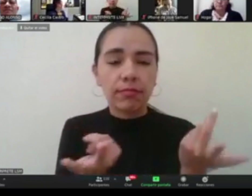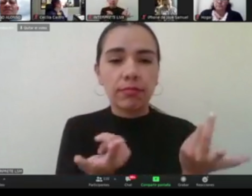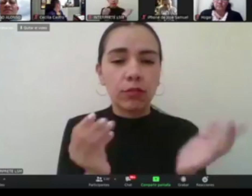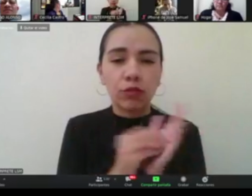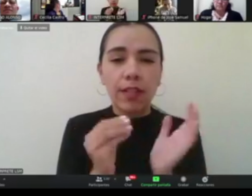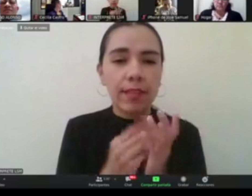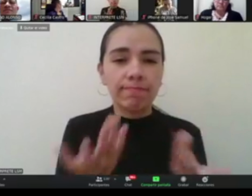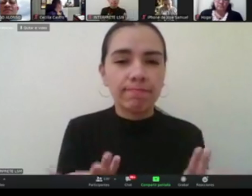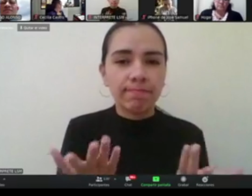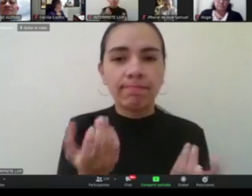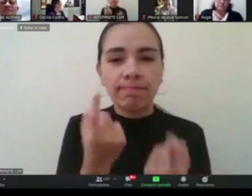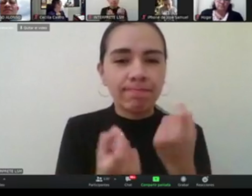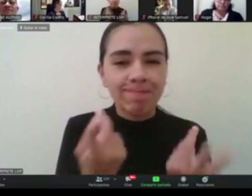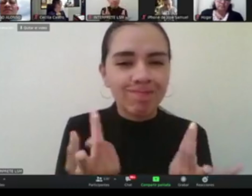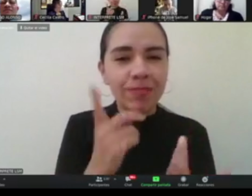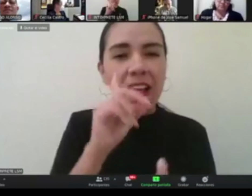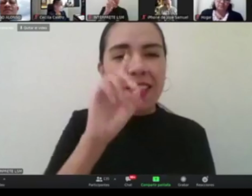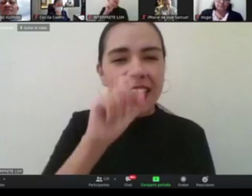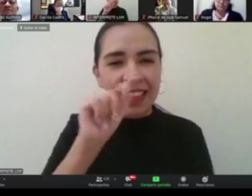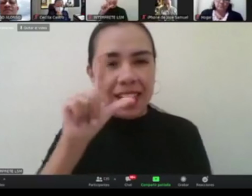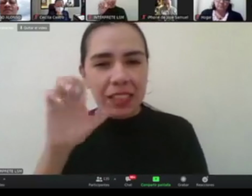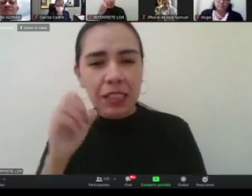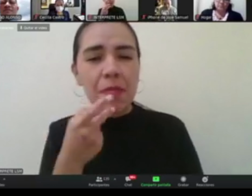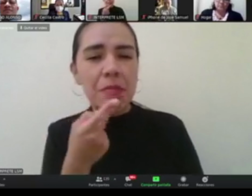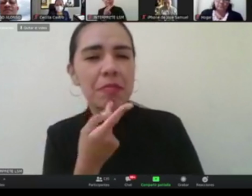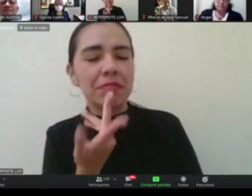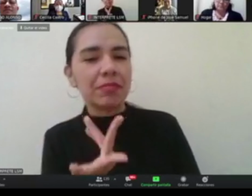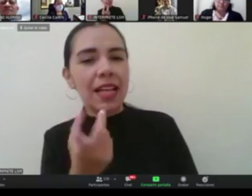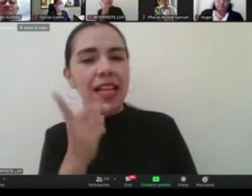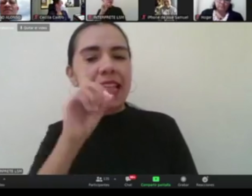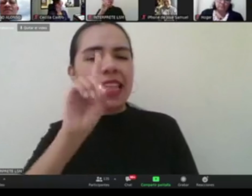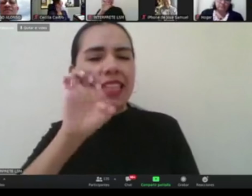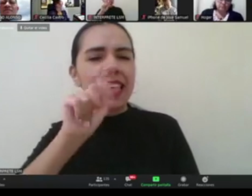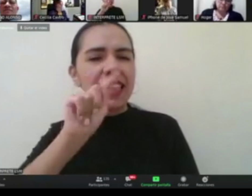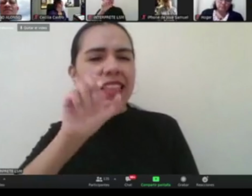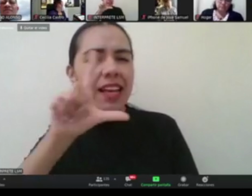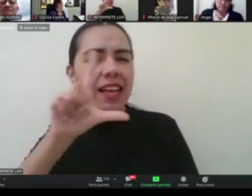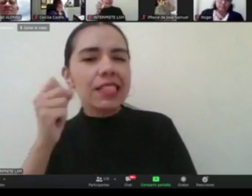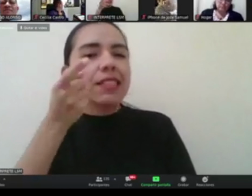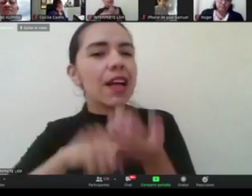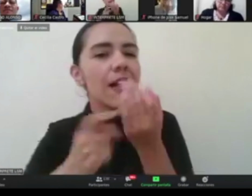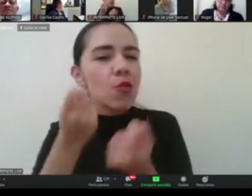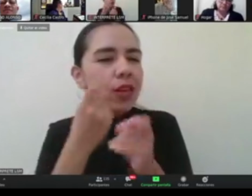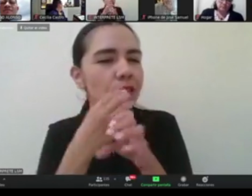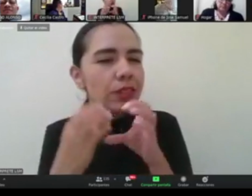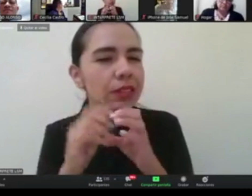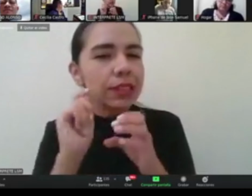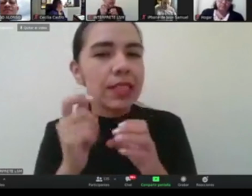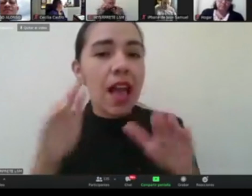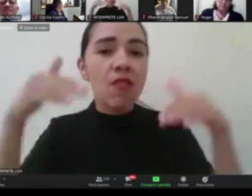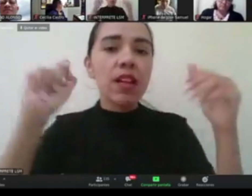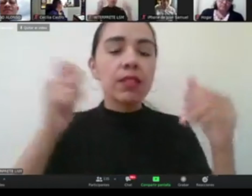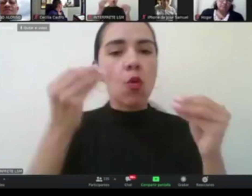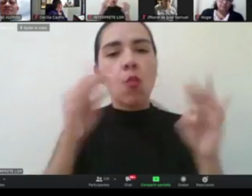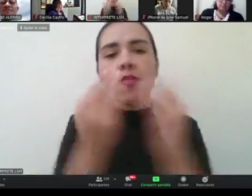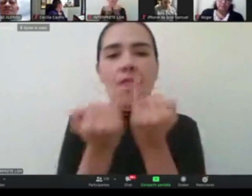lo menciona con mucha facilidad esos detallitos que desde fuera son grandes barreras. ¿Qué